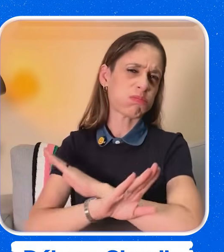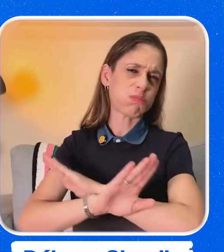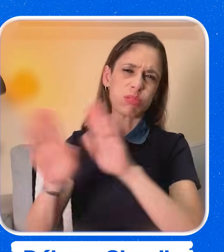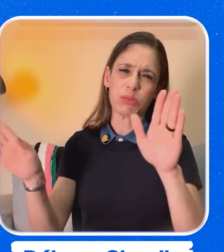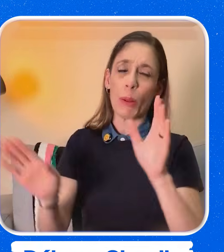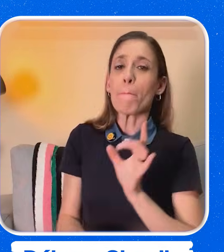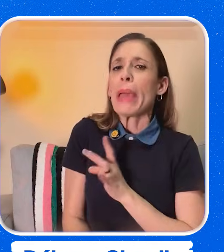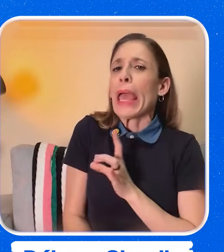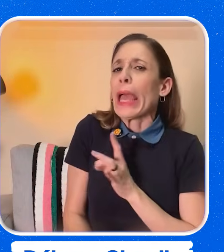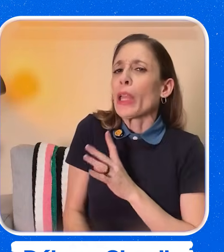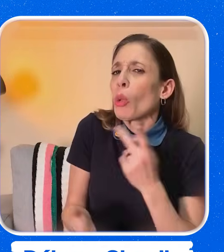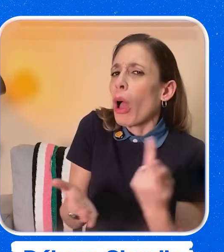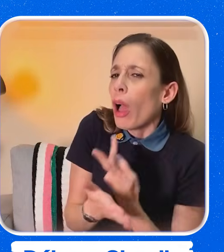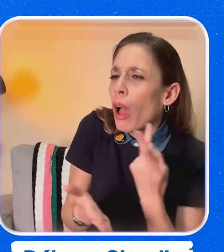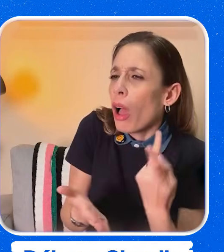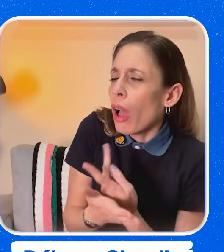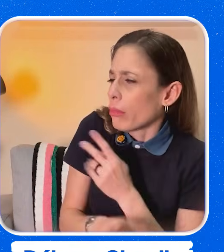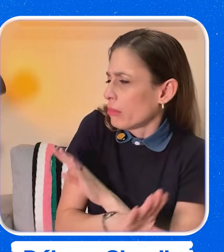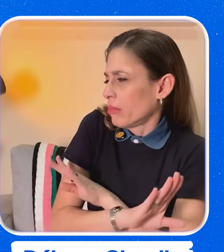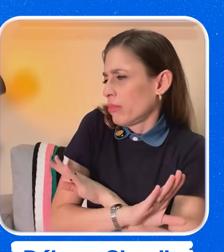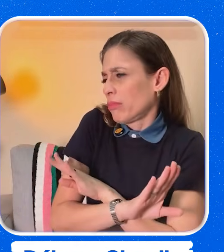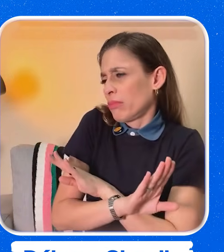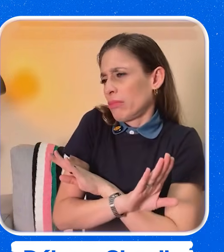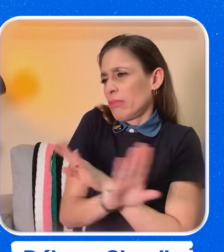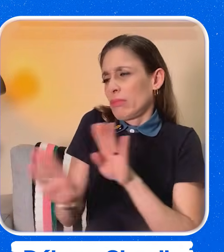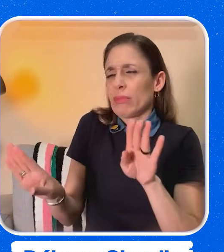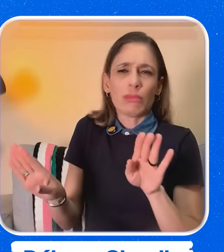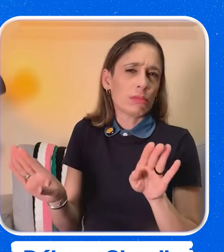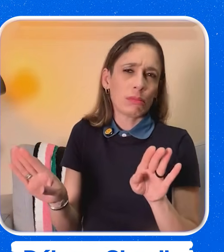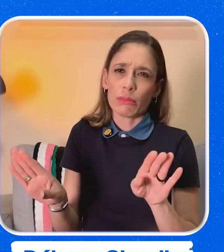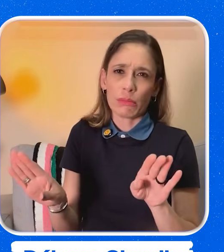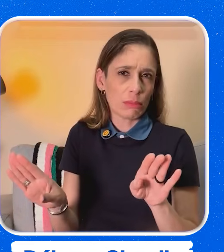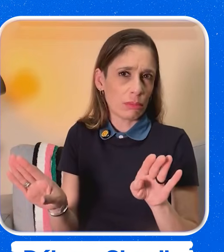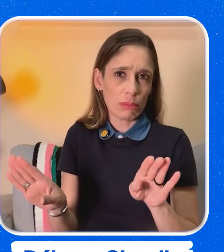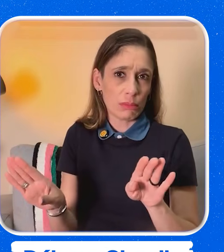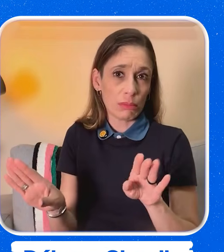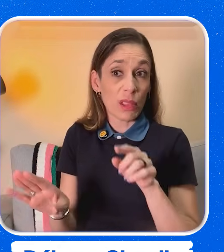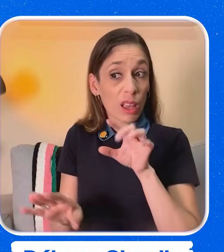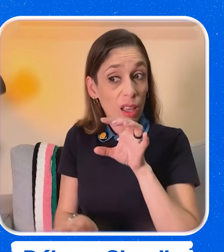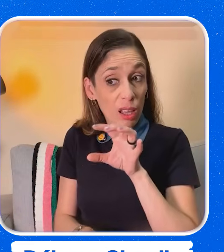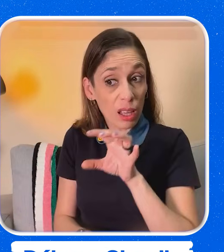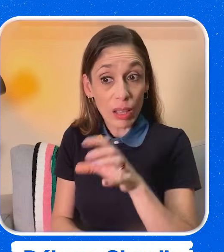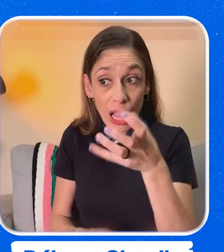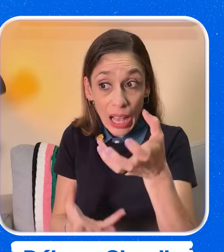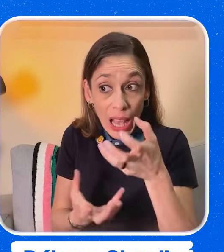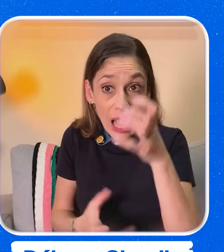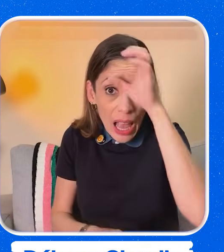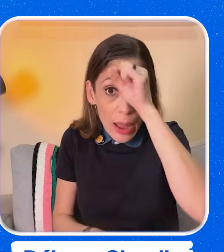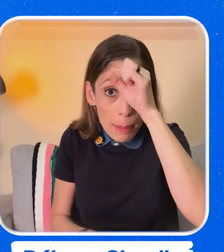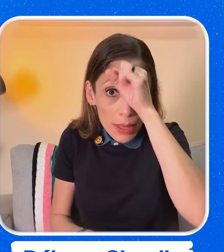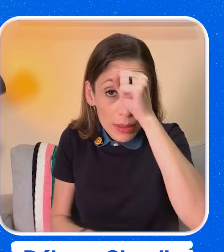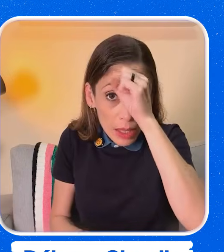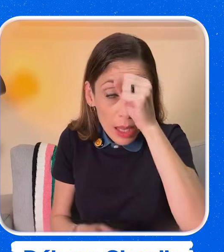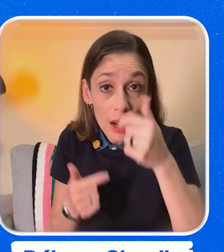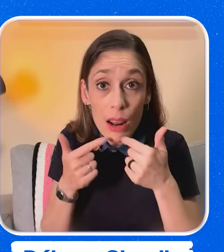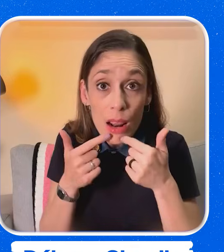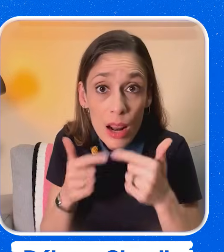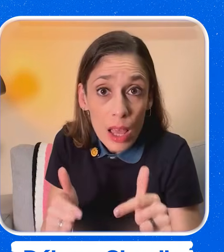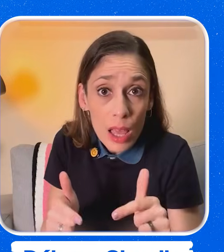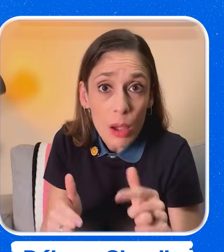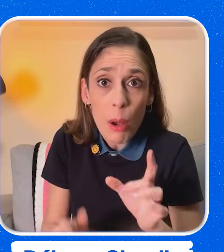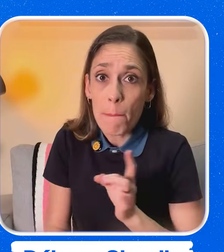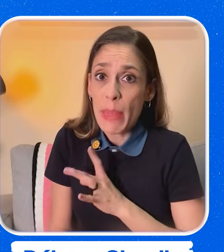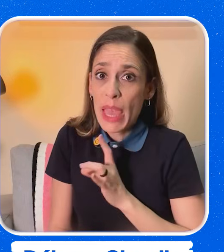acho que um dos segredos de se aprender uma língua é você perder o medo e a vergonha de